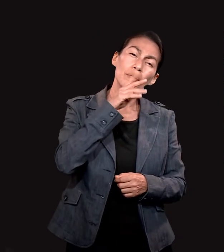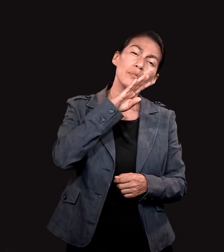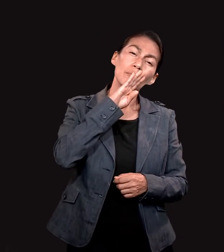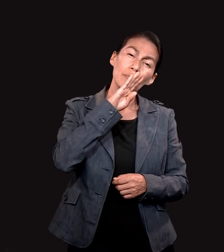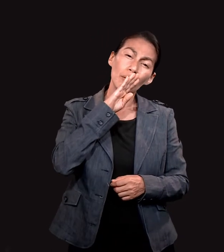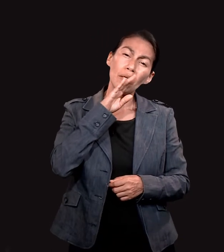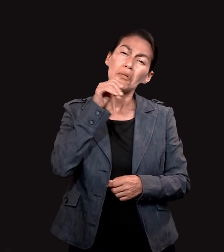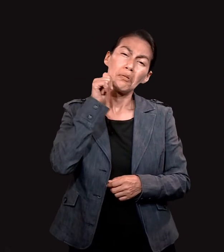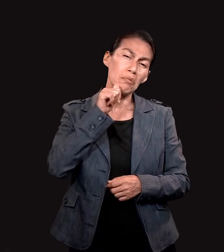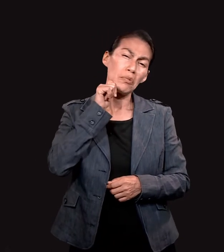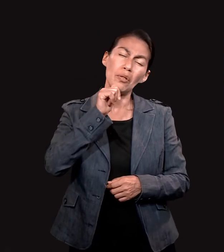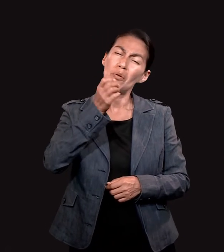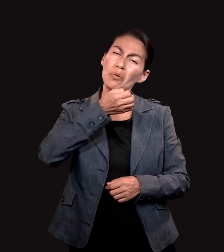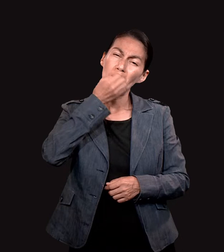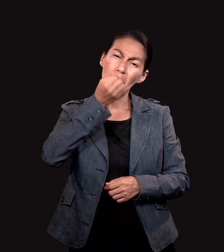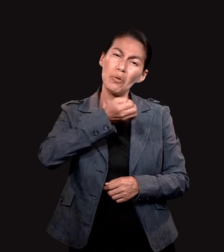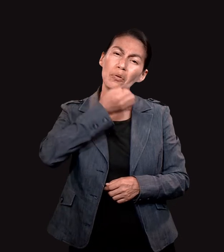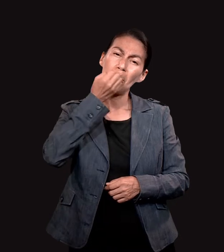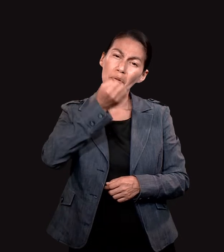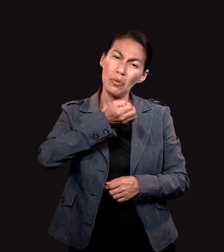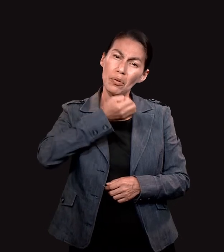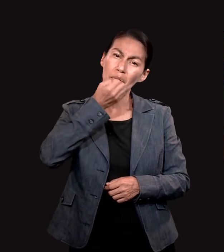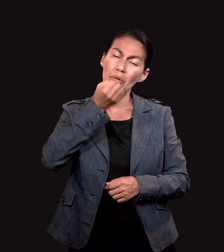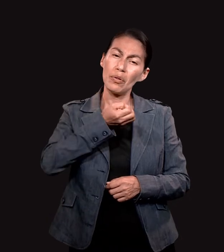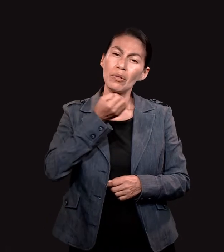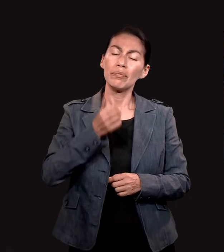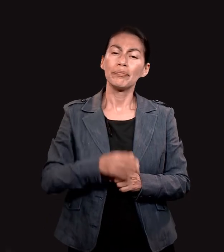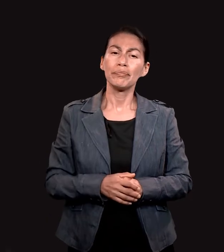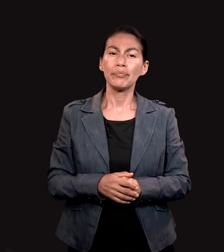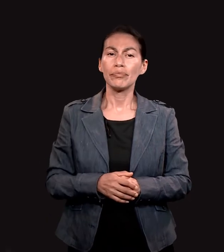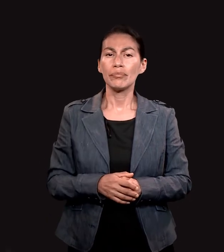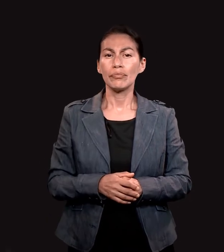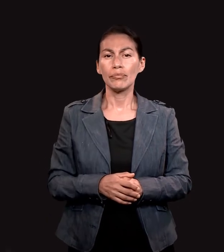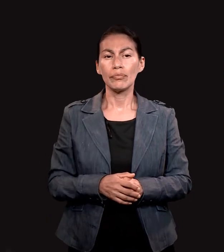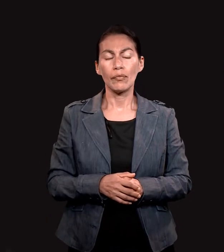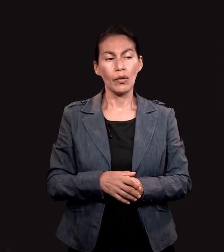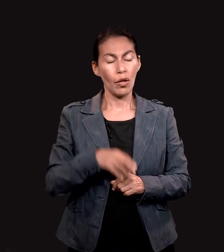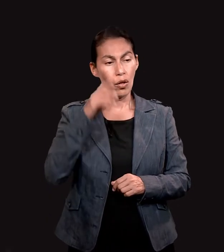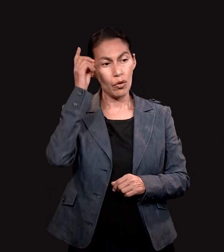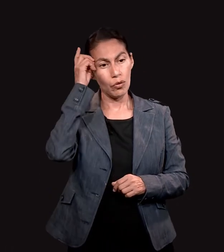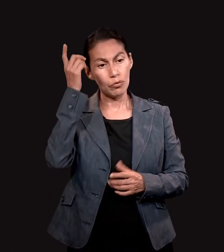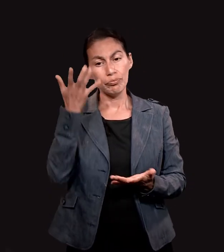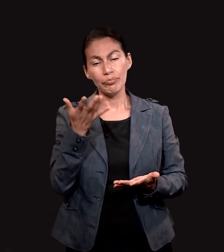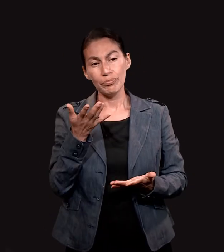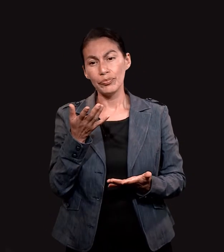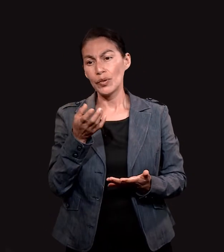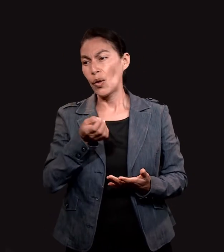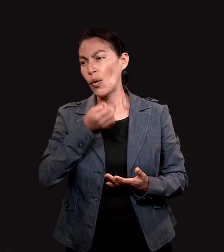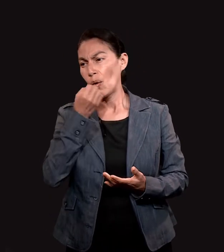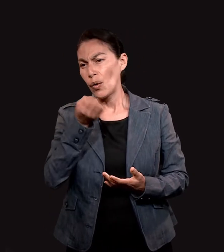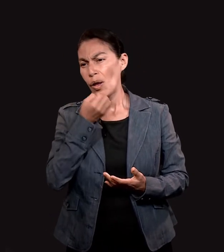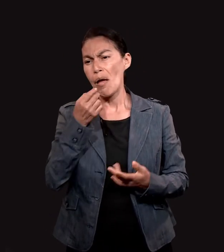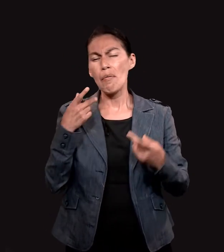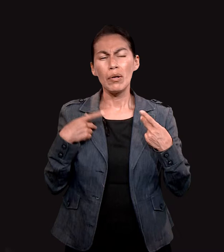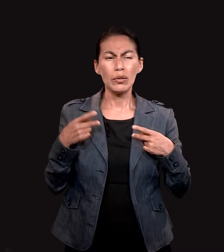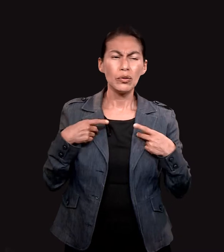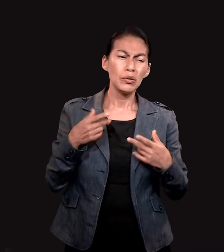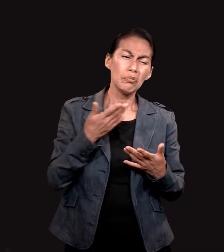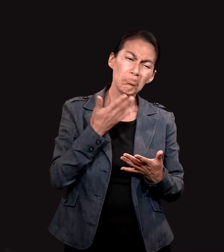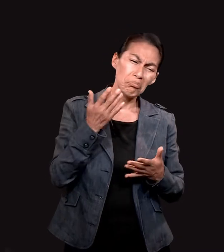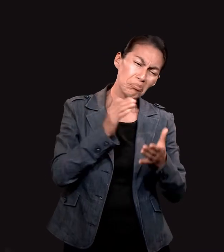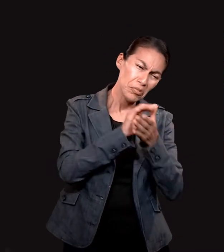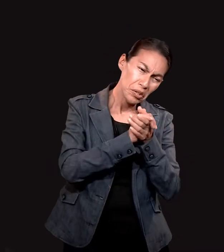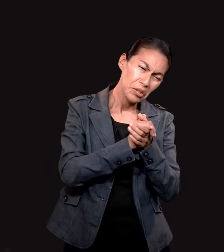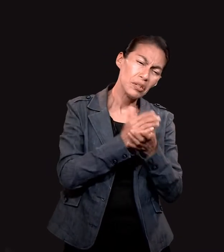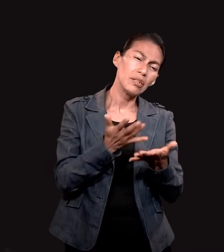que nuestros padres tuvieron, yo creo, porque pues siempre uno ora, ¿no? Porque le muestre o ponga en su camino la persona